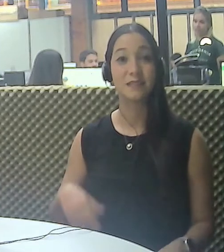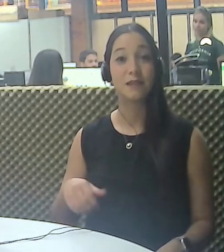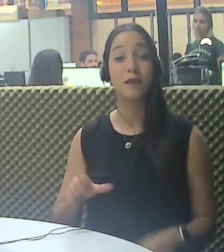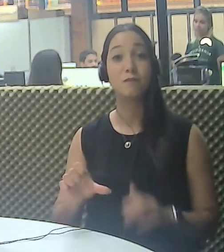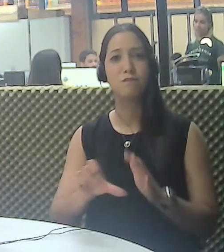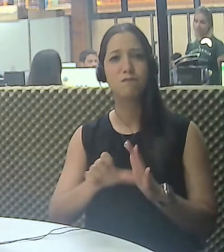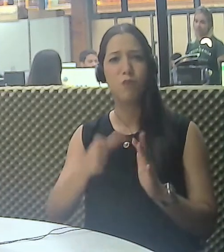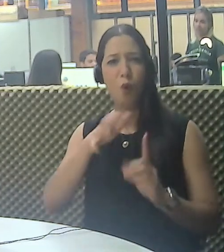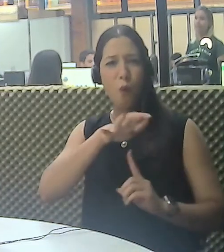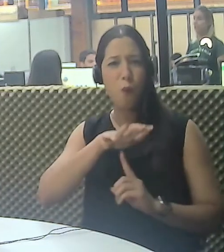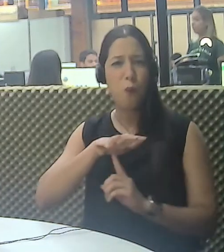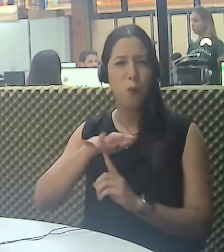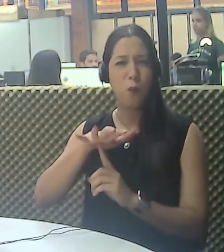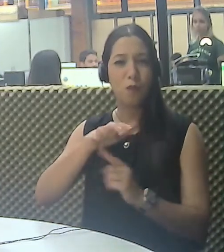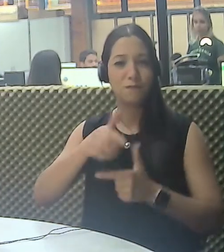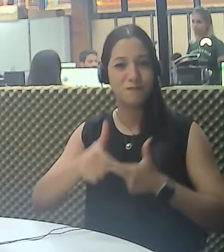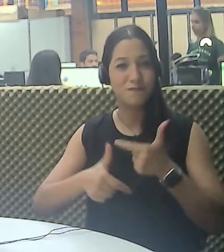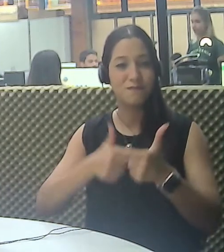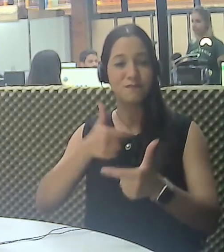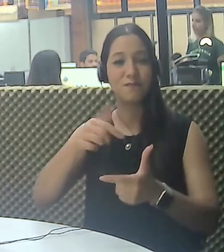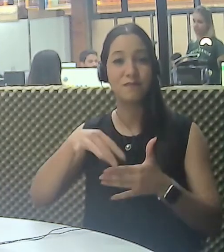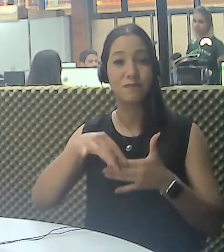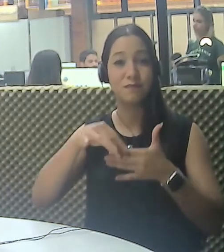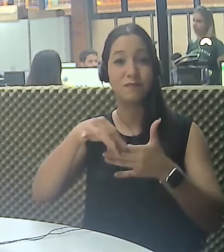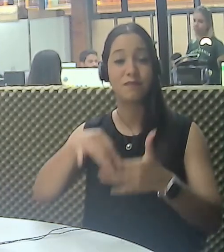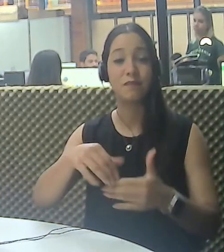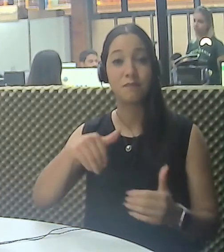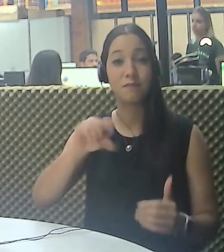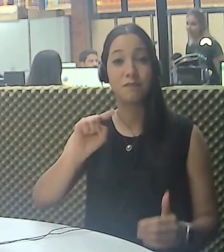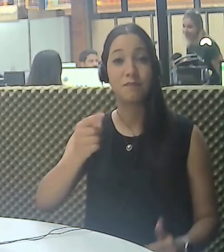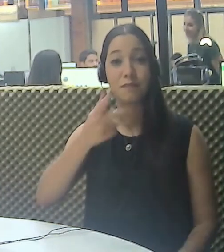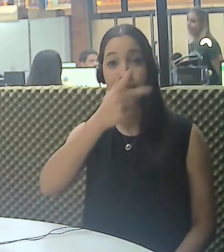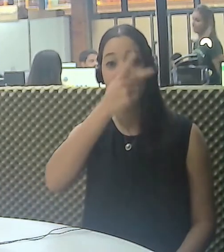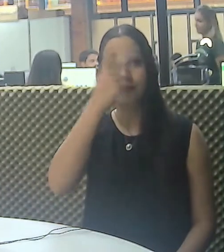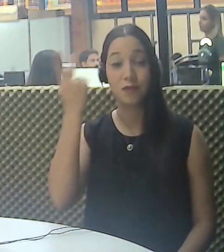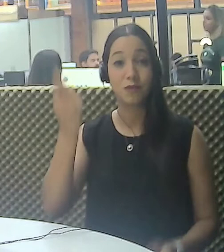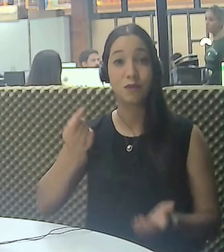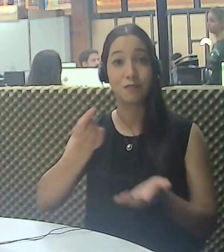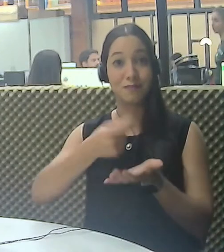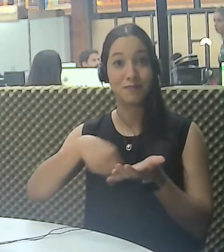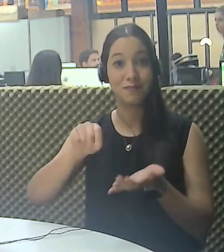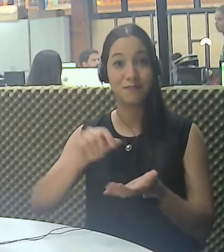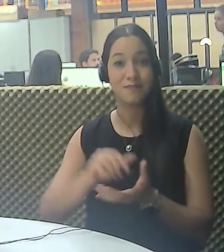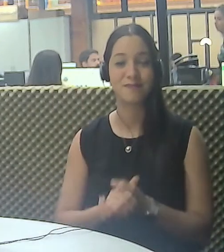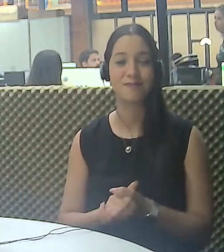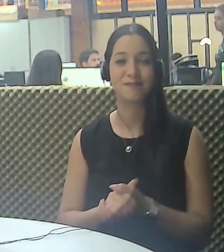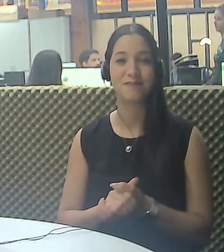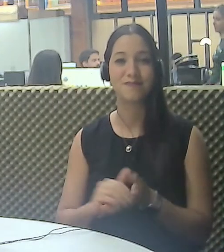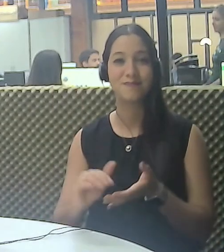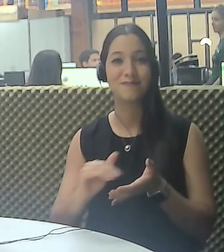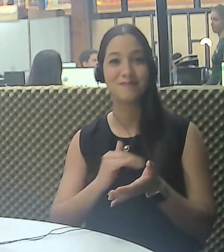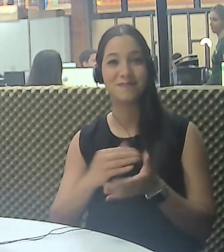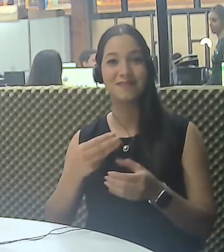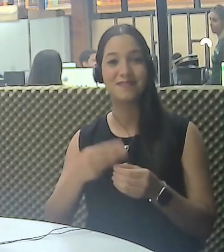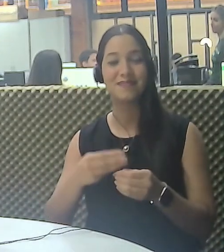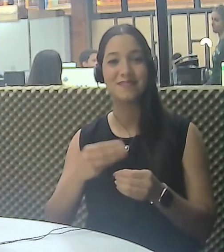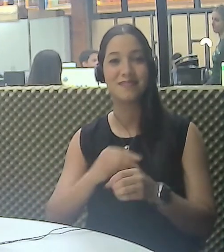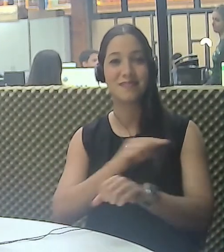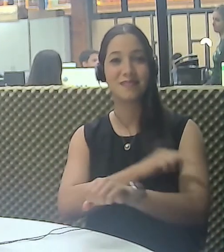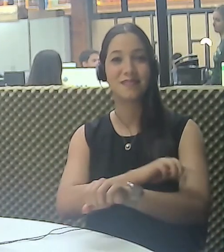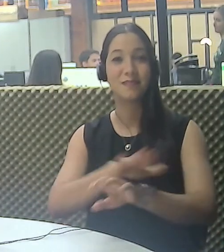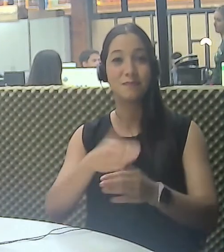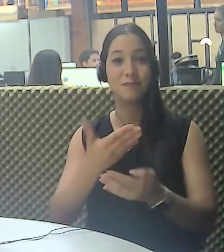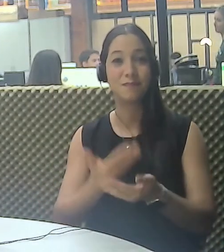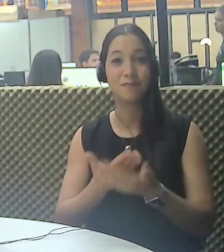Primeiro mega feirão de empregos encaminhou mais de 1.000 pessoas para a admissão. Secretaria Municipal de Educação